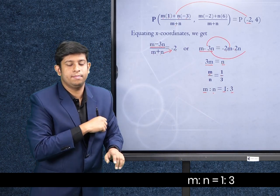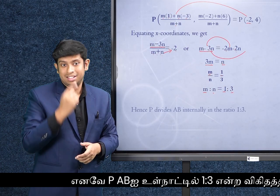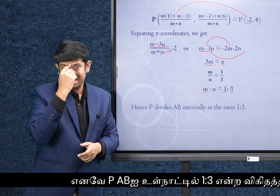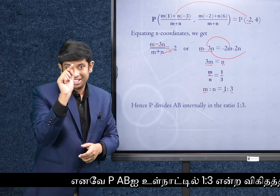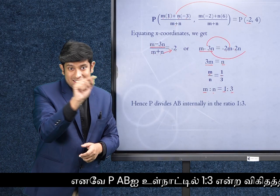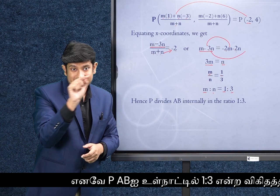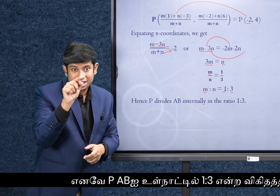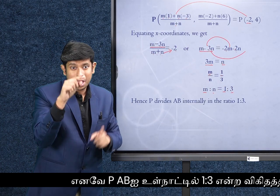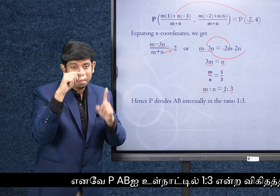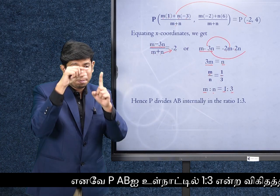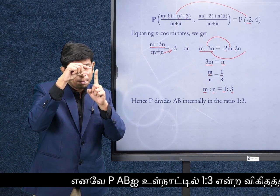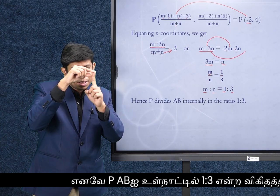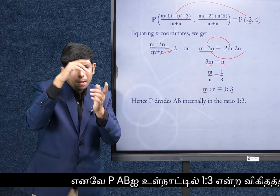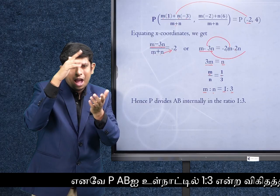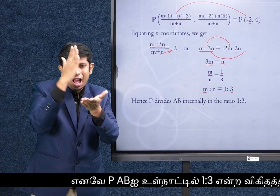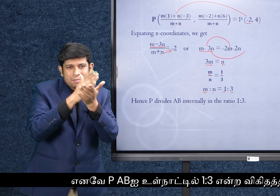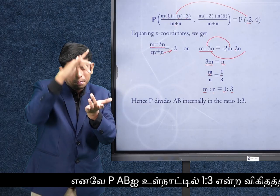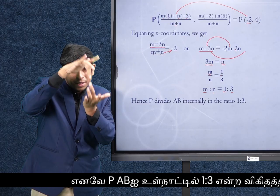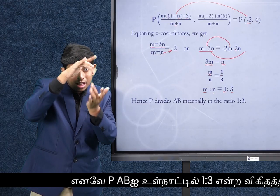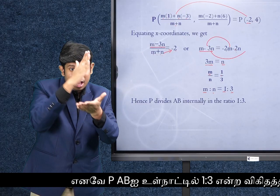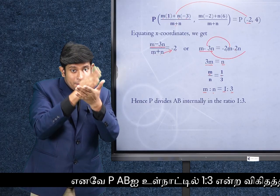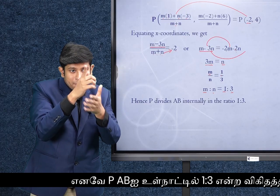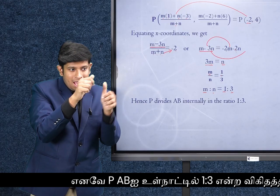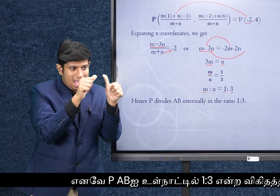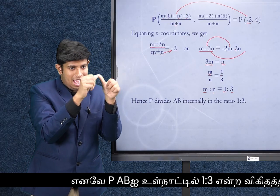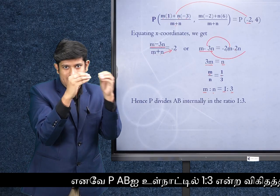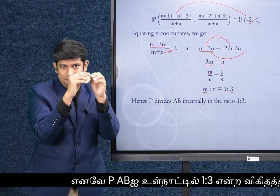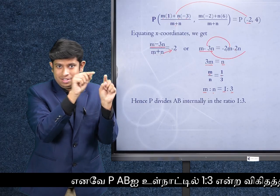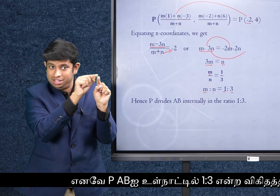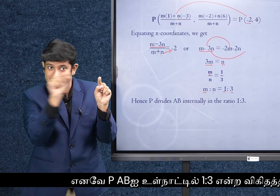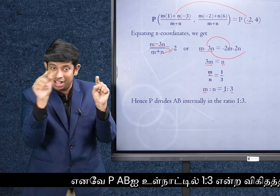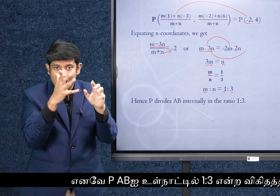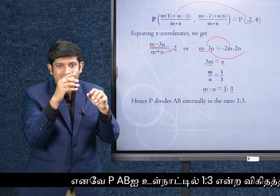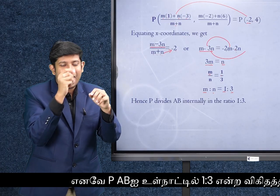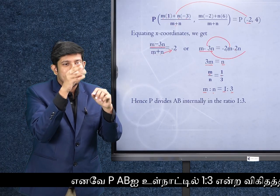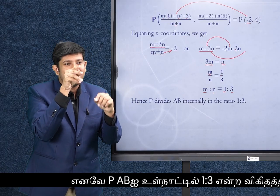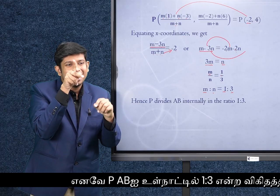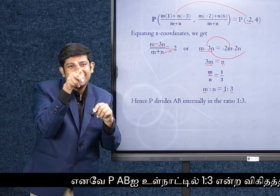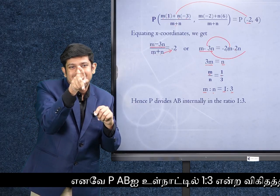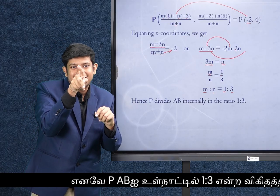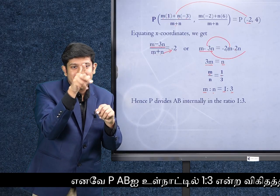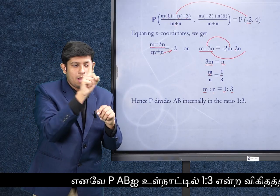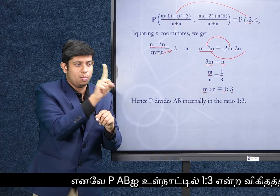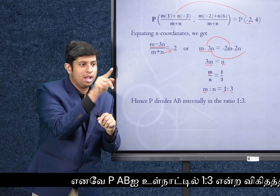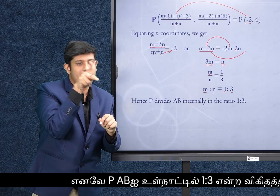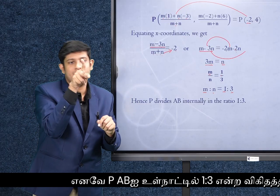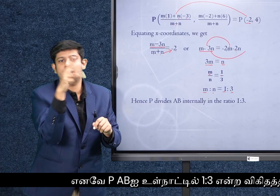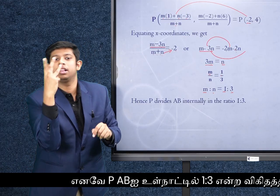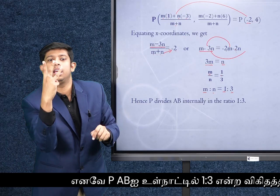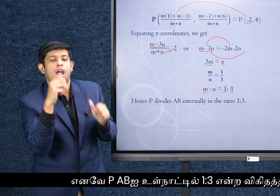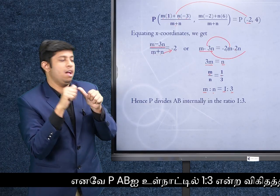P ABயை உள்நாட்டில் 1 அரைப்புள்ளி 3 என்ற விகிதத்தில் பிரிக்கிறது.